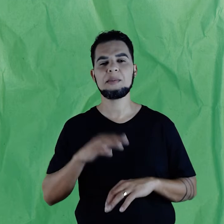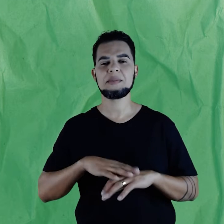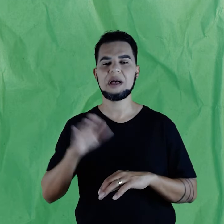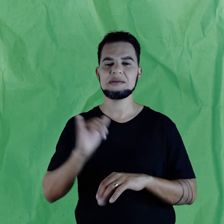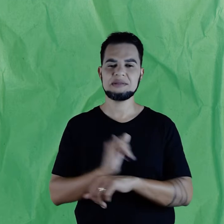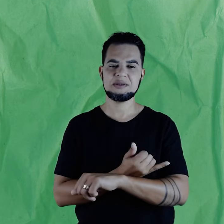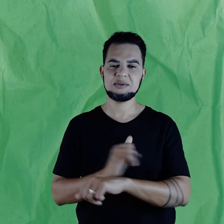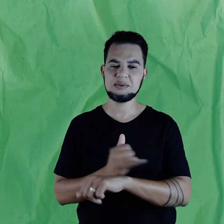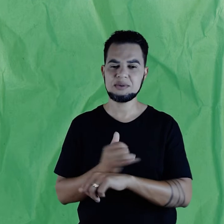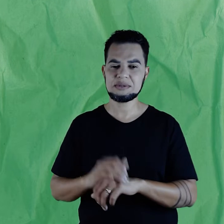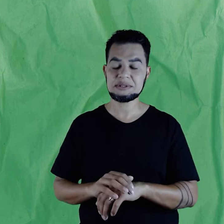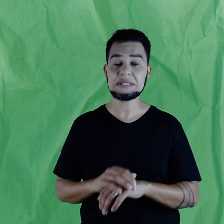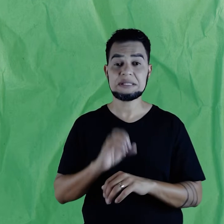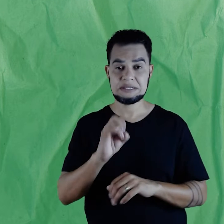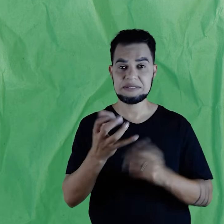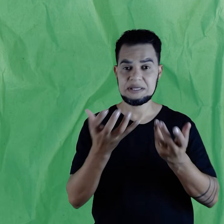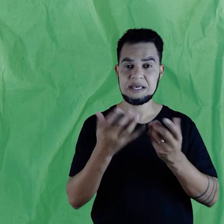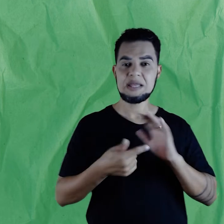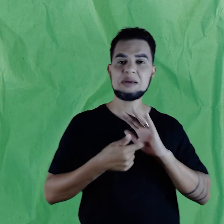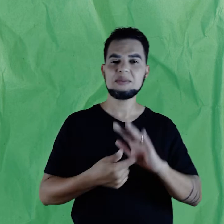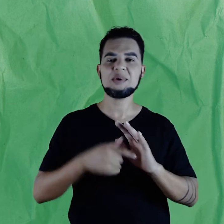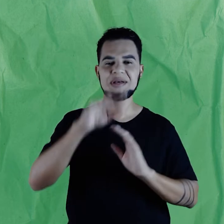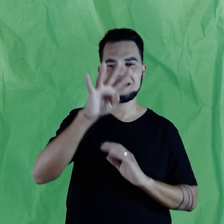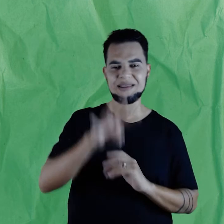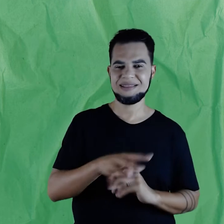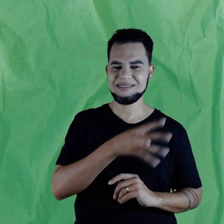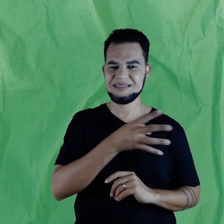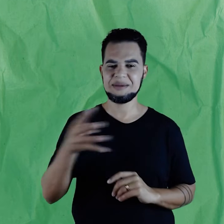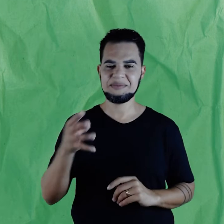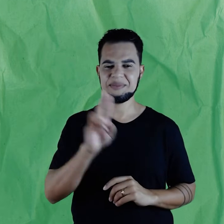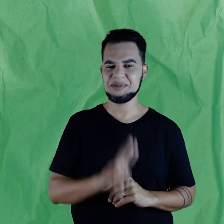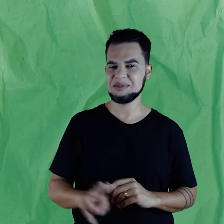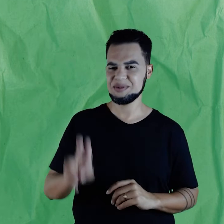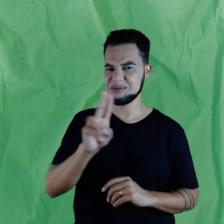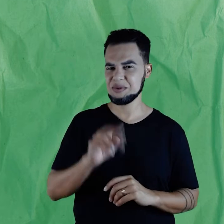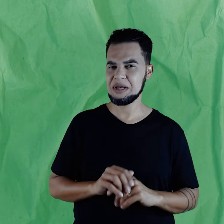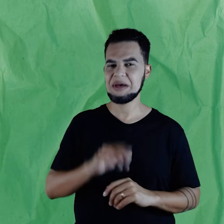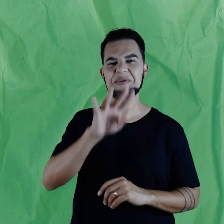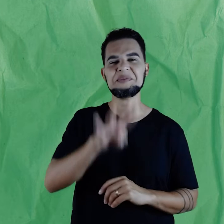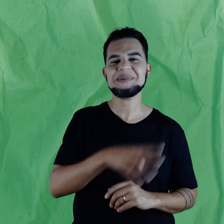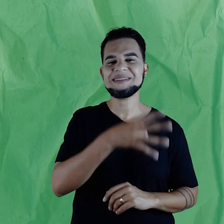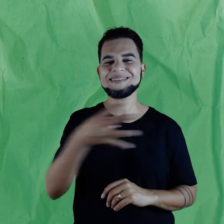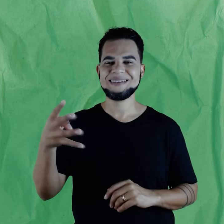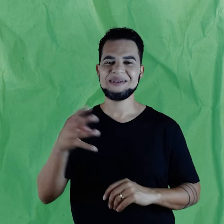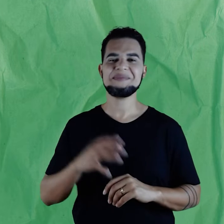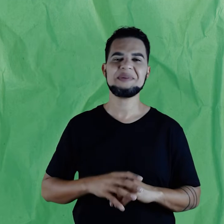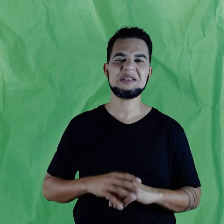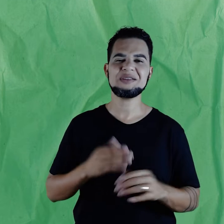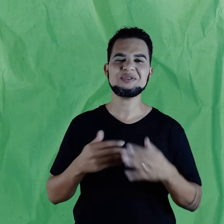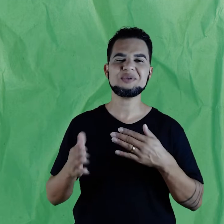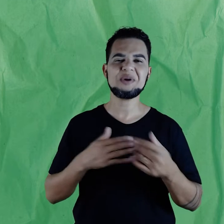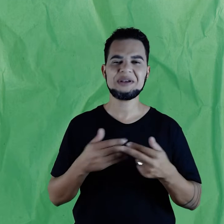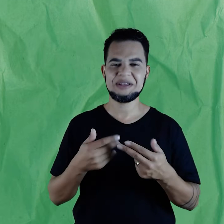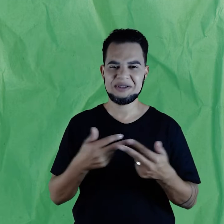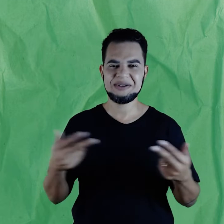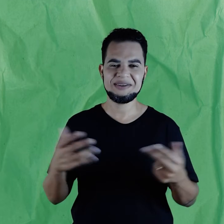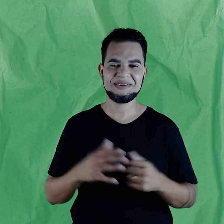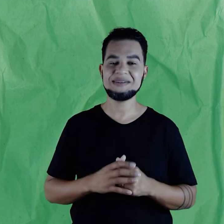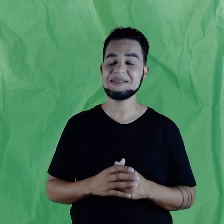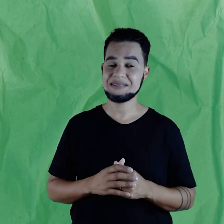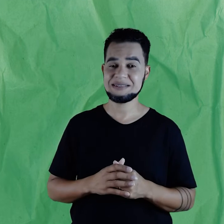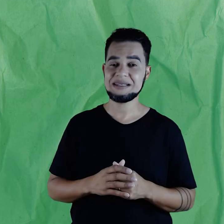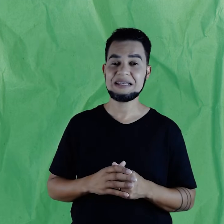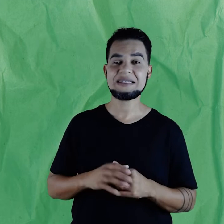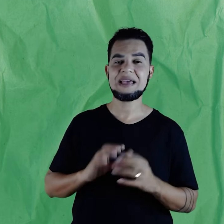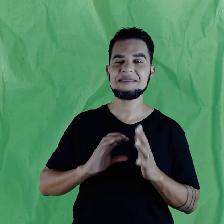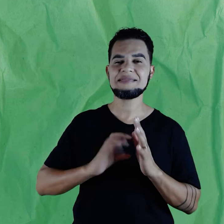quando vocês querem mostrar uma tabela de produtos, uma tabela de usuários, uma tabela, né, de qualquer coisa, vocês querem